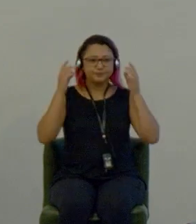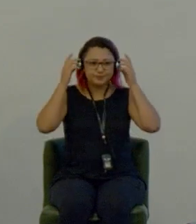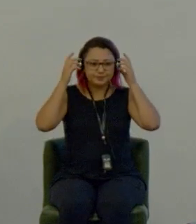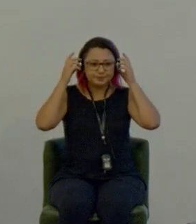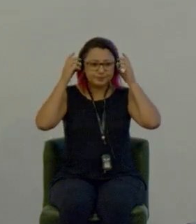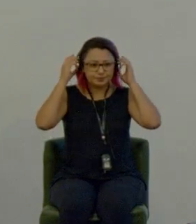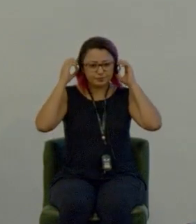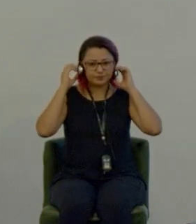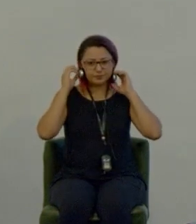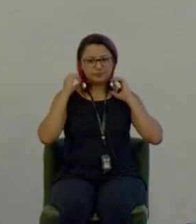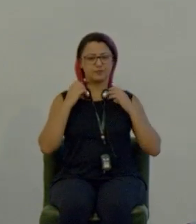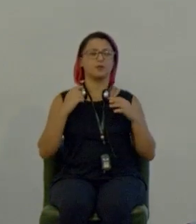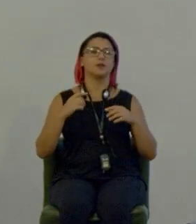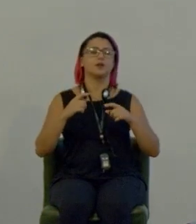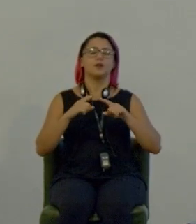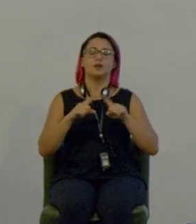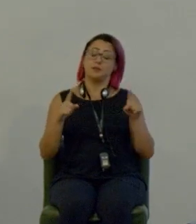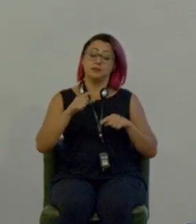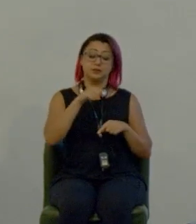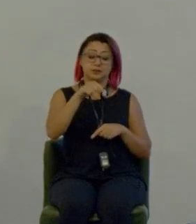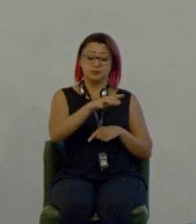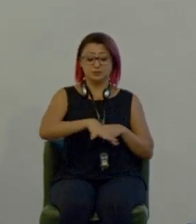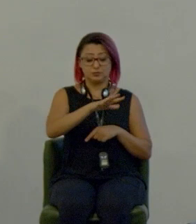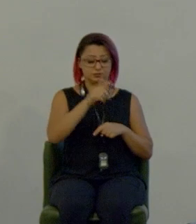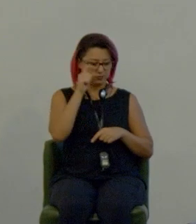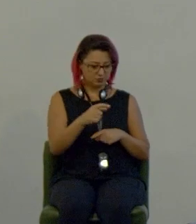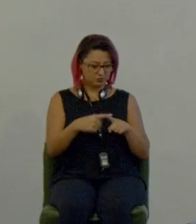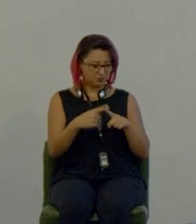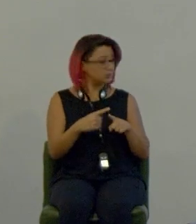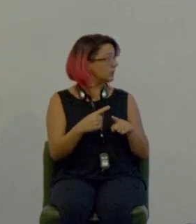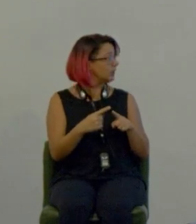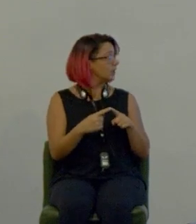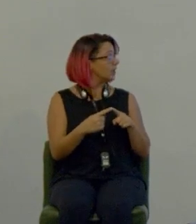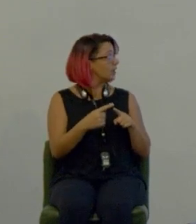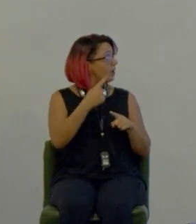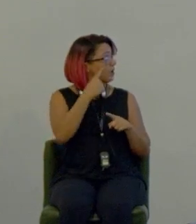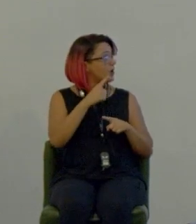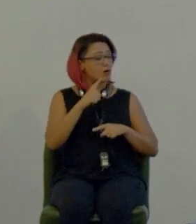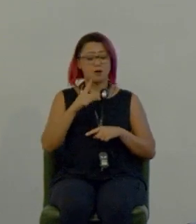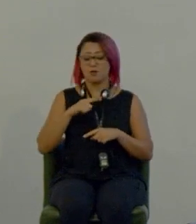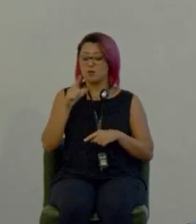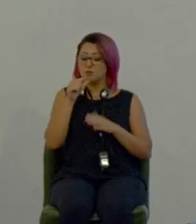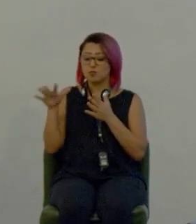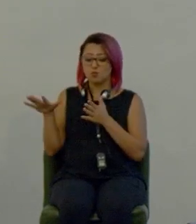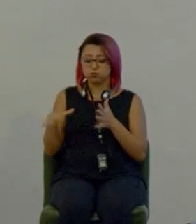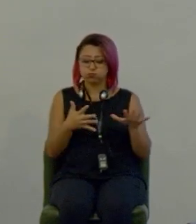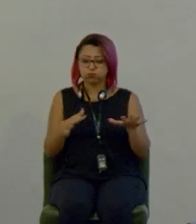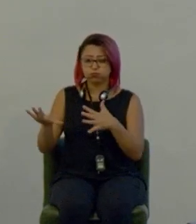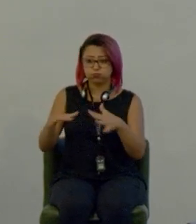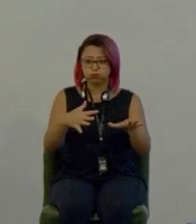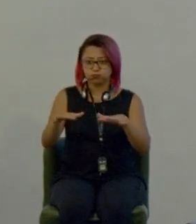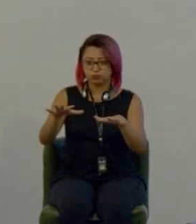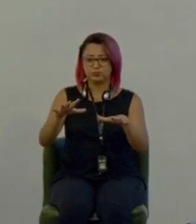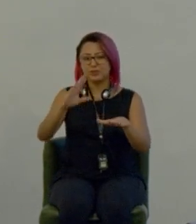está na superfície. E esse lugar aqui é interessante porque ele está localizado próximo a essa corredeira, isso aqui é o Rio Madeira. É o principal afluente